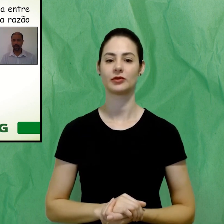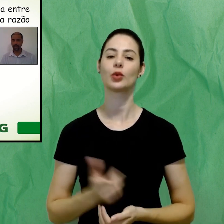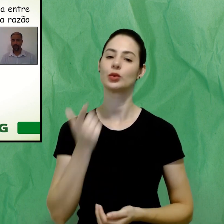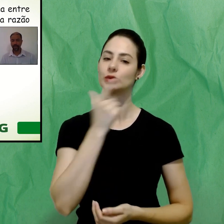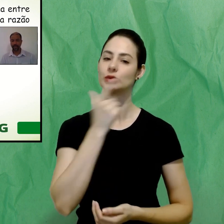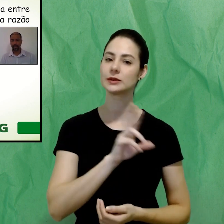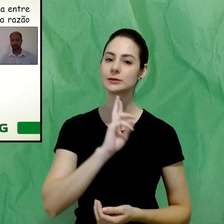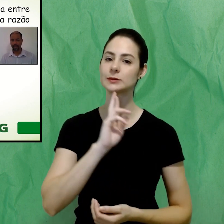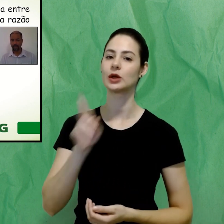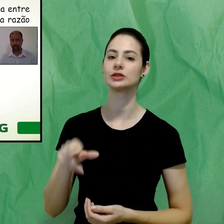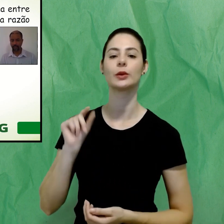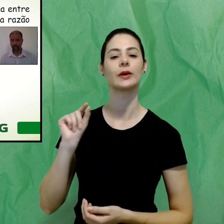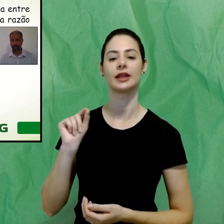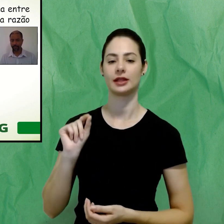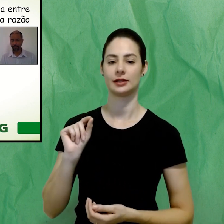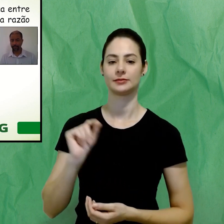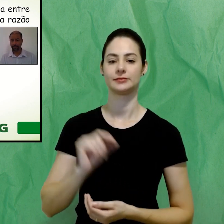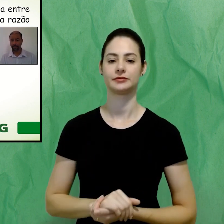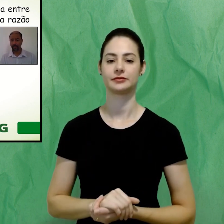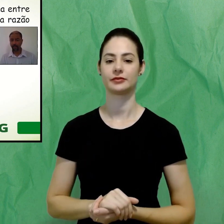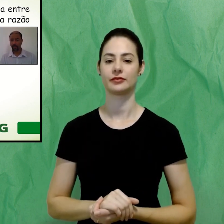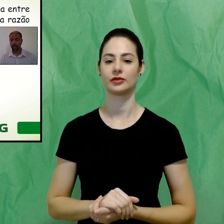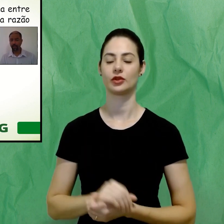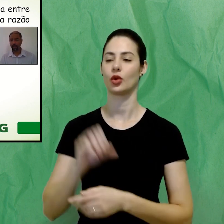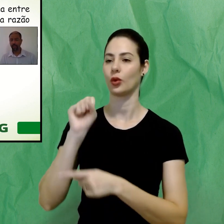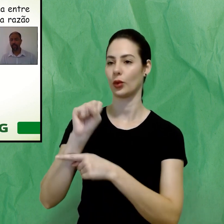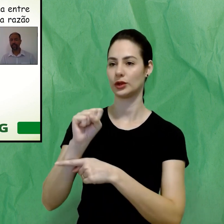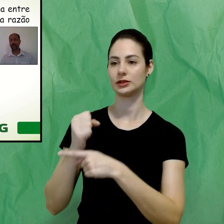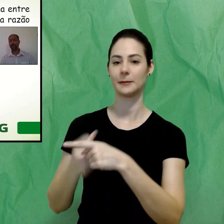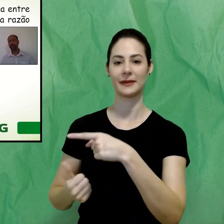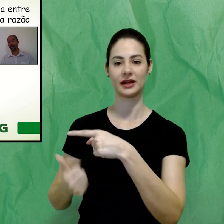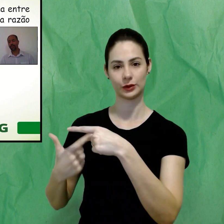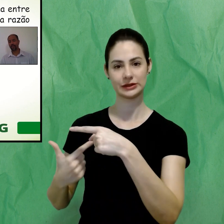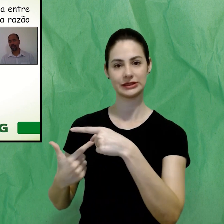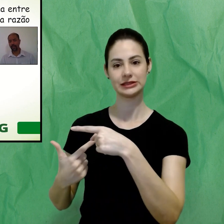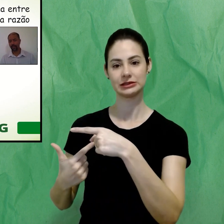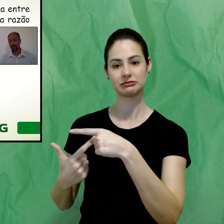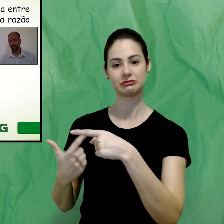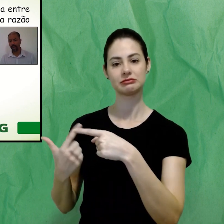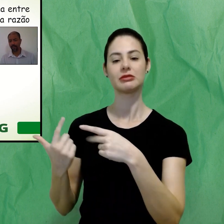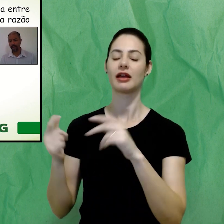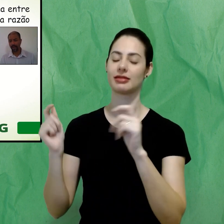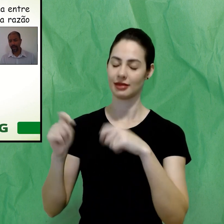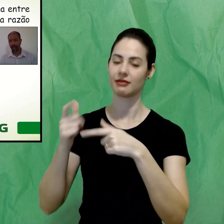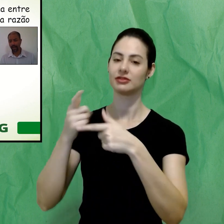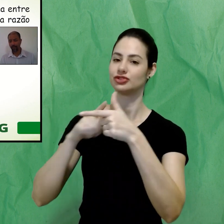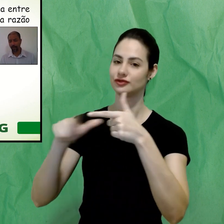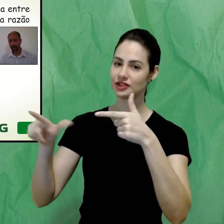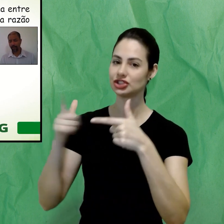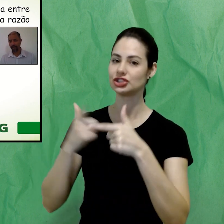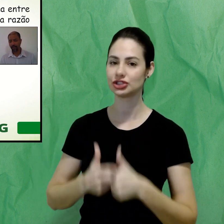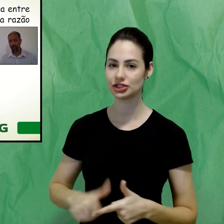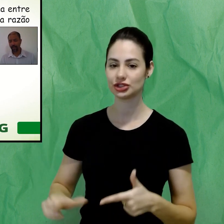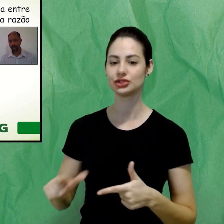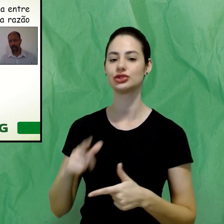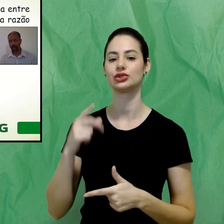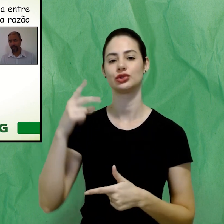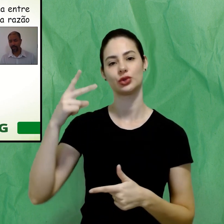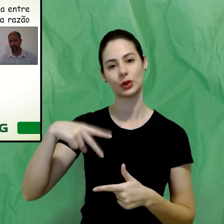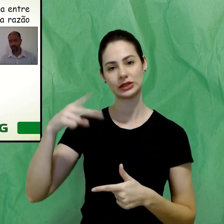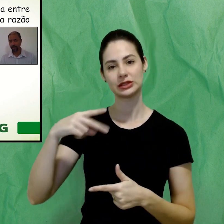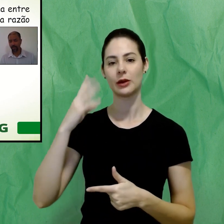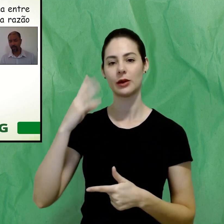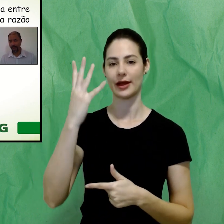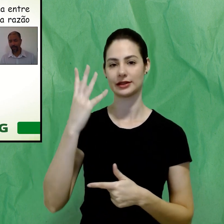dos consequentes, eu chego que 8 está para 12. Da mesma forma, eu posso